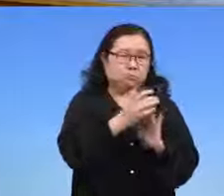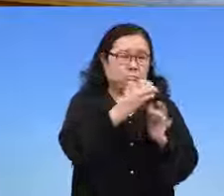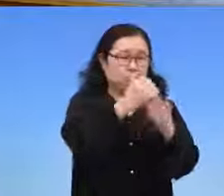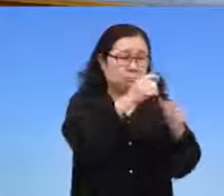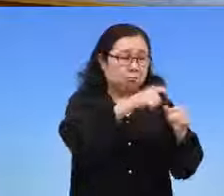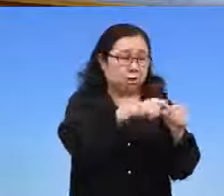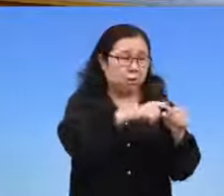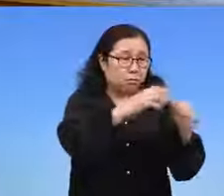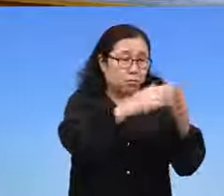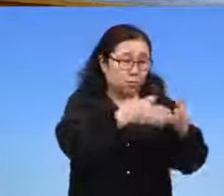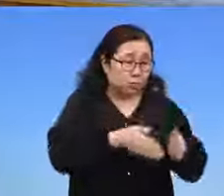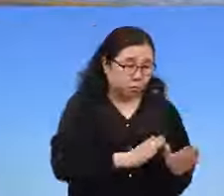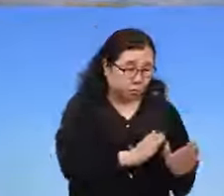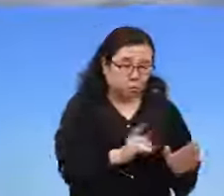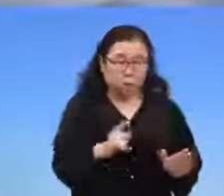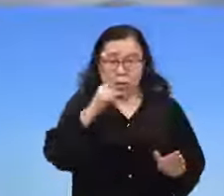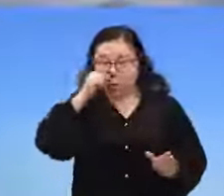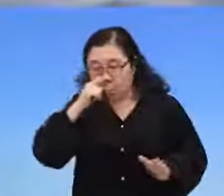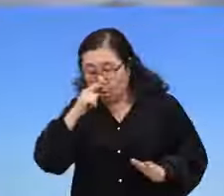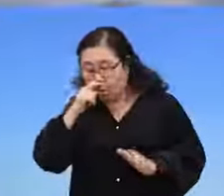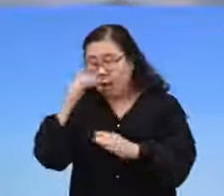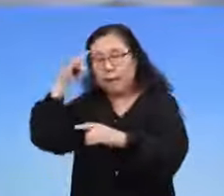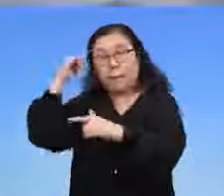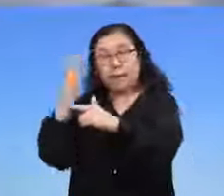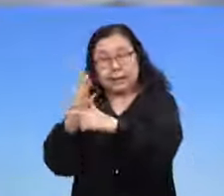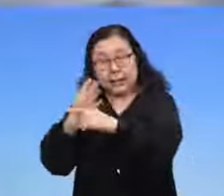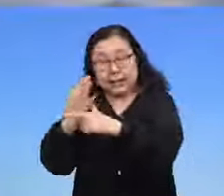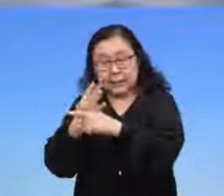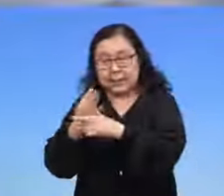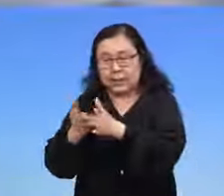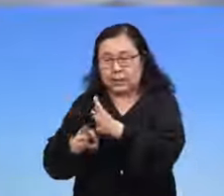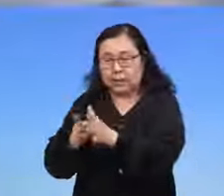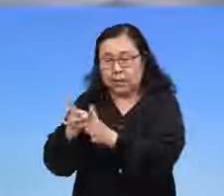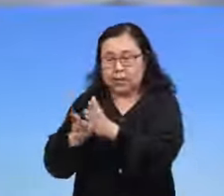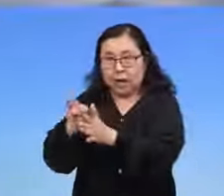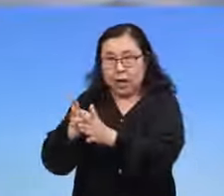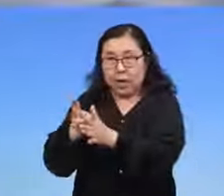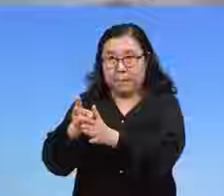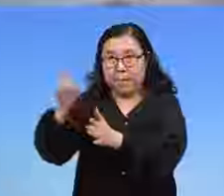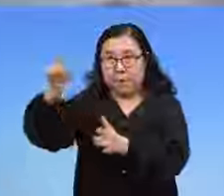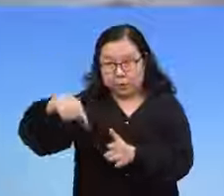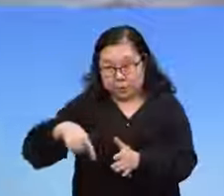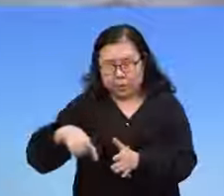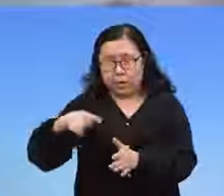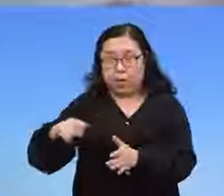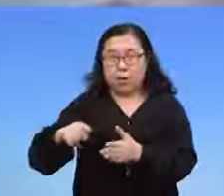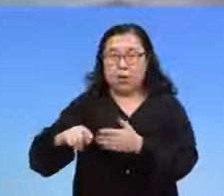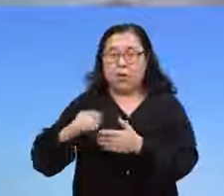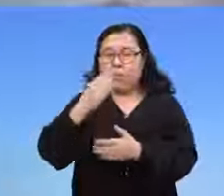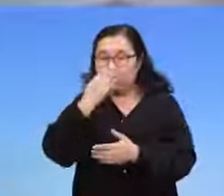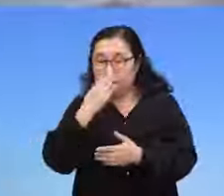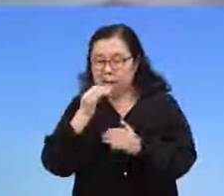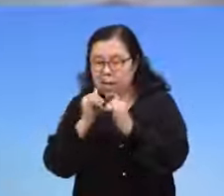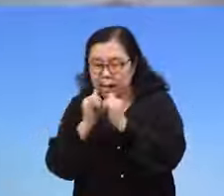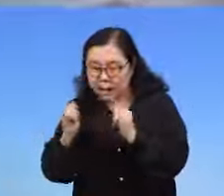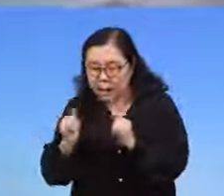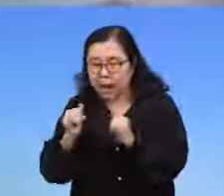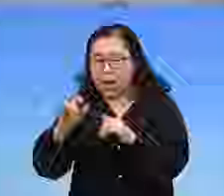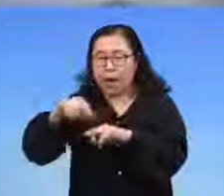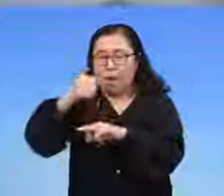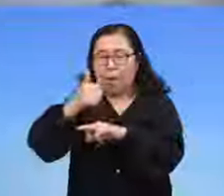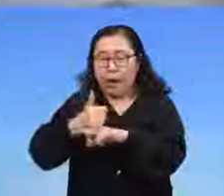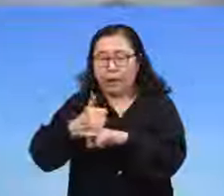박사들은 예루살렘으로 갔습니다. 예루살렘으로 가서 유대인의 왕으로 나시니가 어디 계시냐 이렇게 물었다가 헤롯